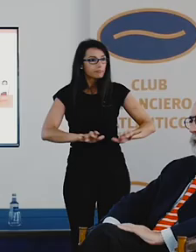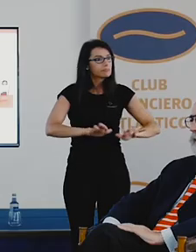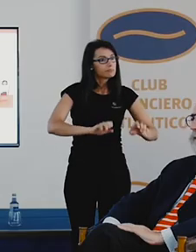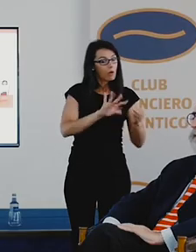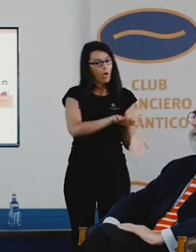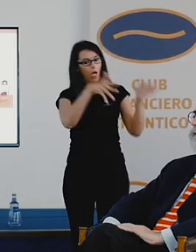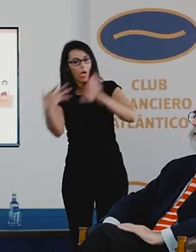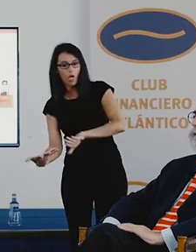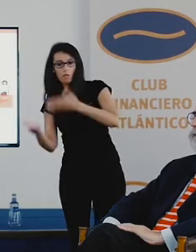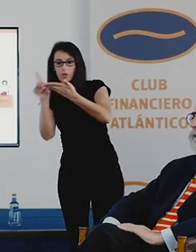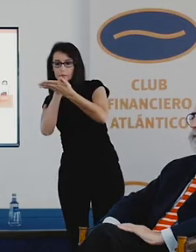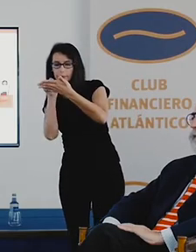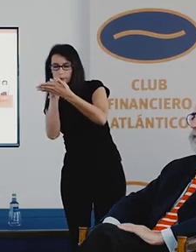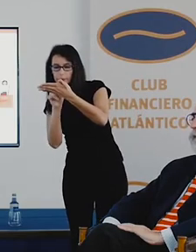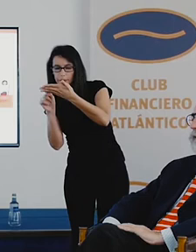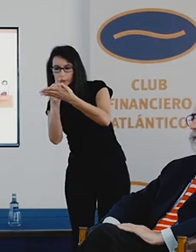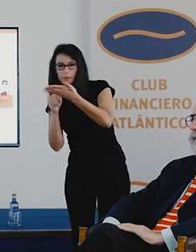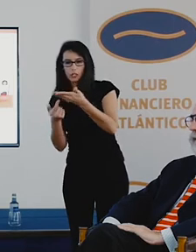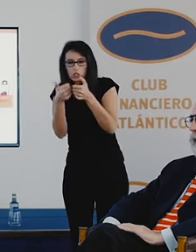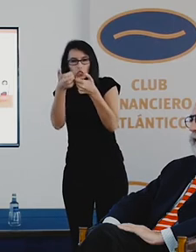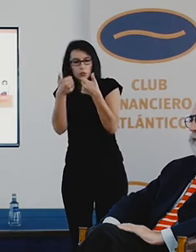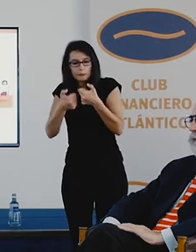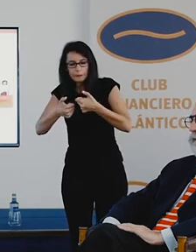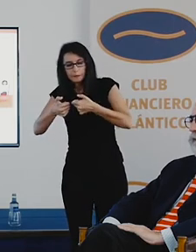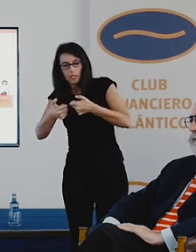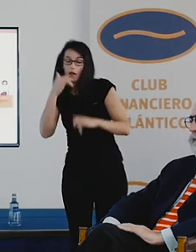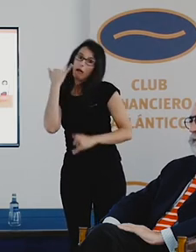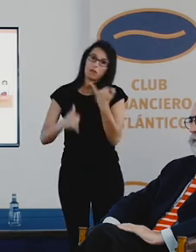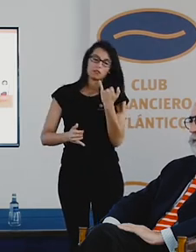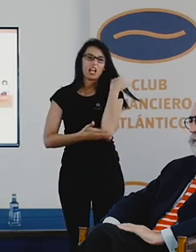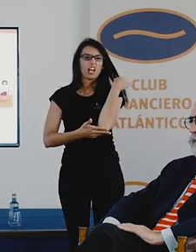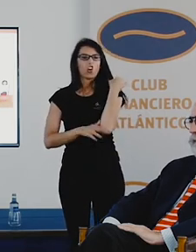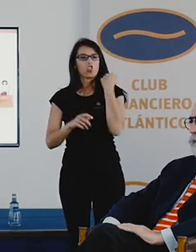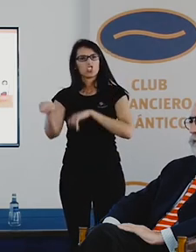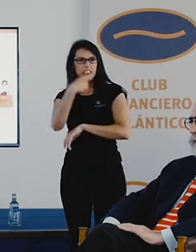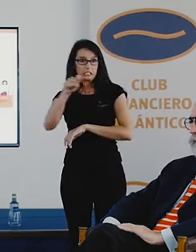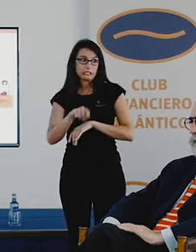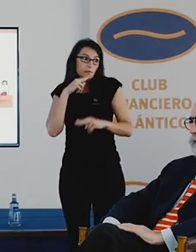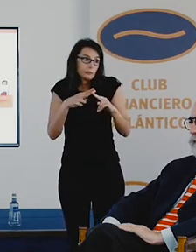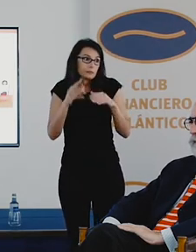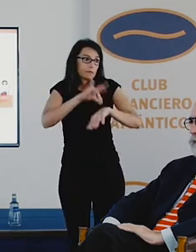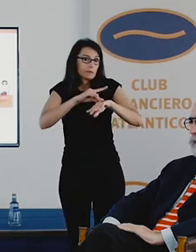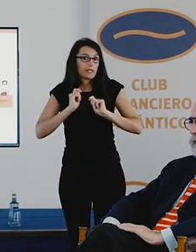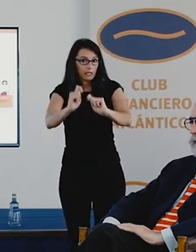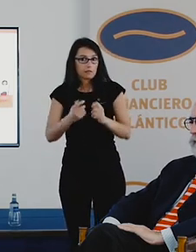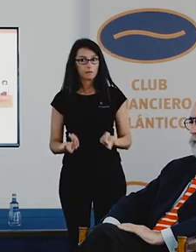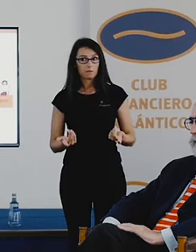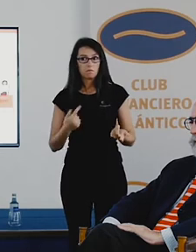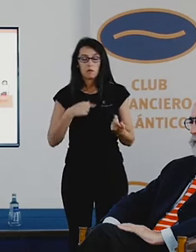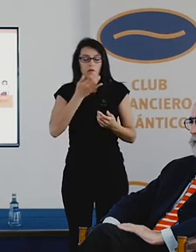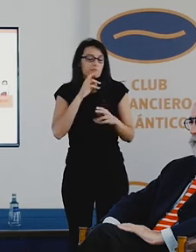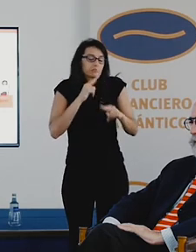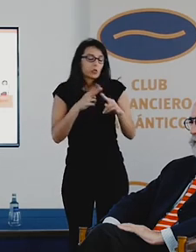manos, tenemos que hacerlo pues con 2 pulgares. Así acabamos, con codo de tenista o no sé qué pasa en el pulgar o no sé qué avería